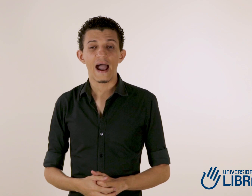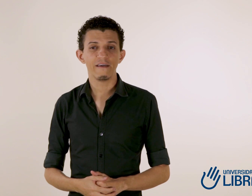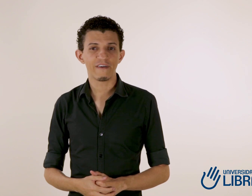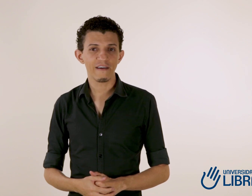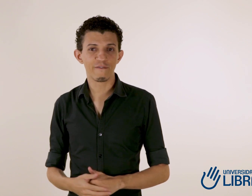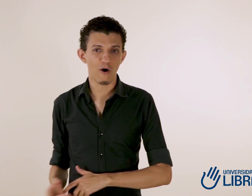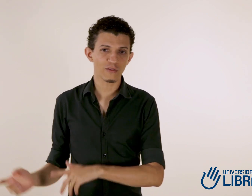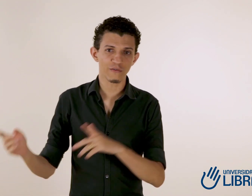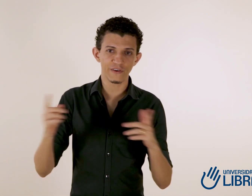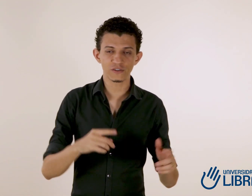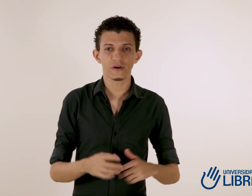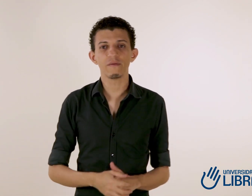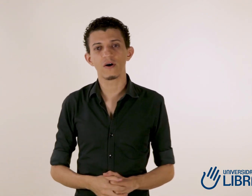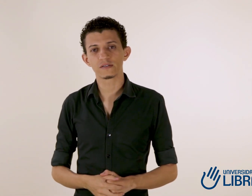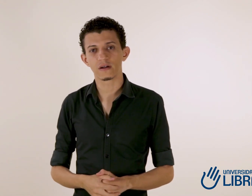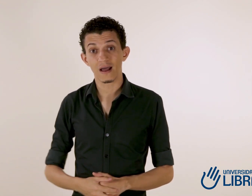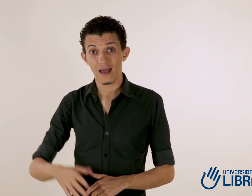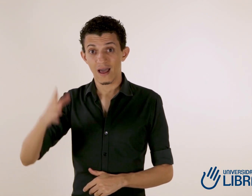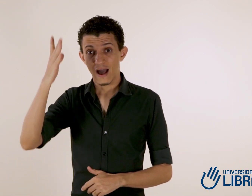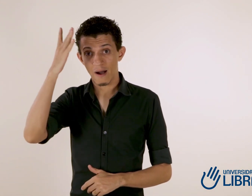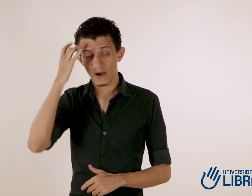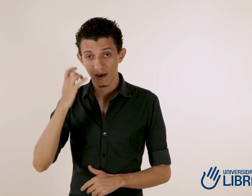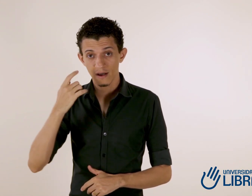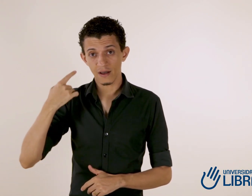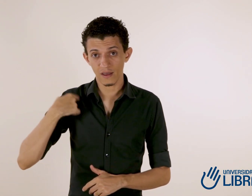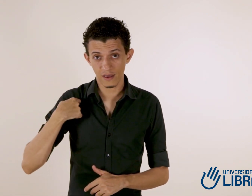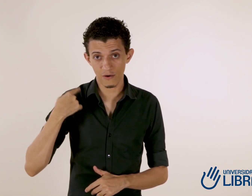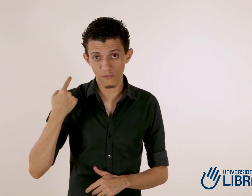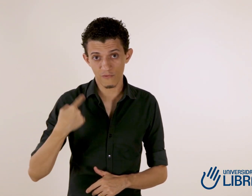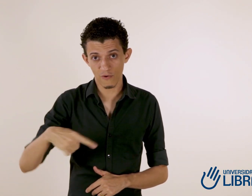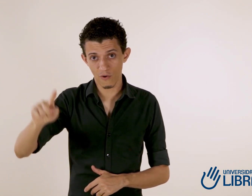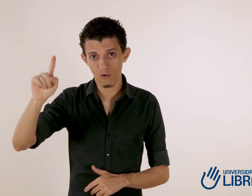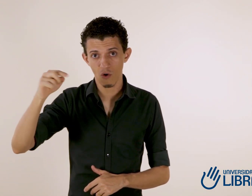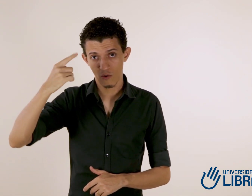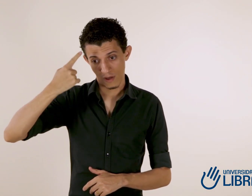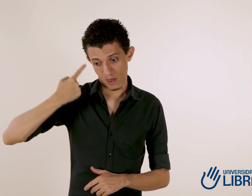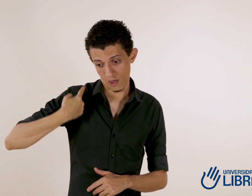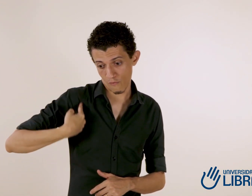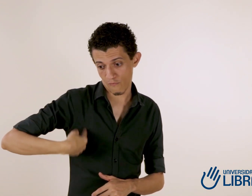Aí vai e volta o vídeo e mostra. Amanhã eu